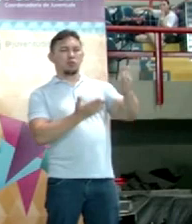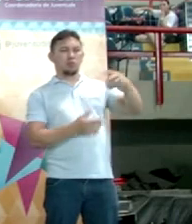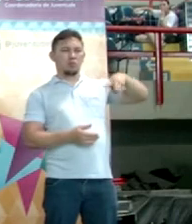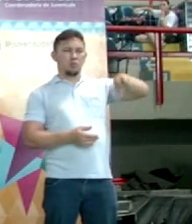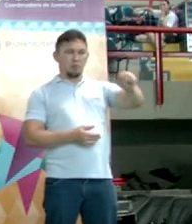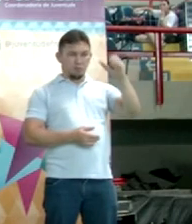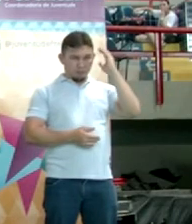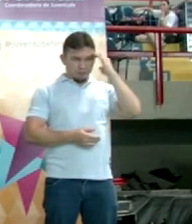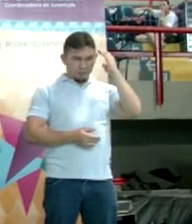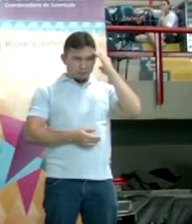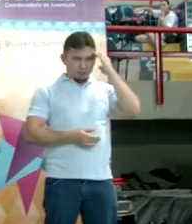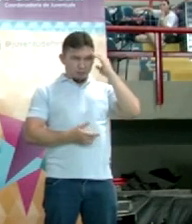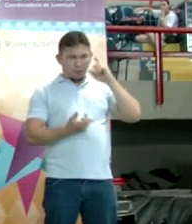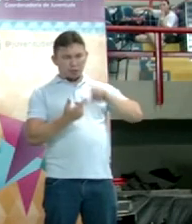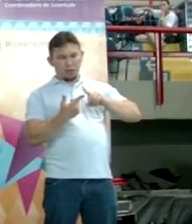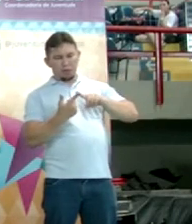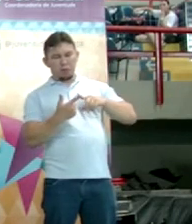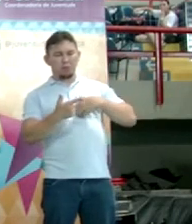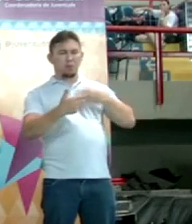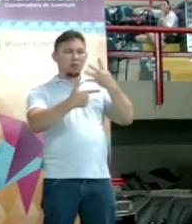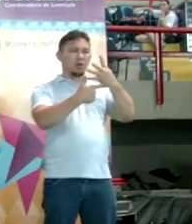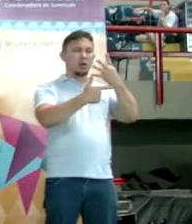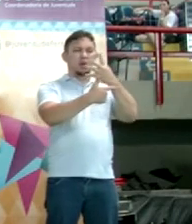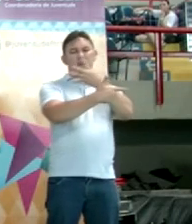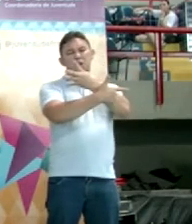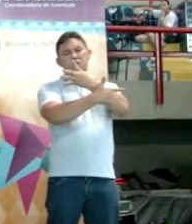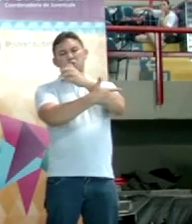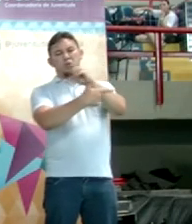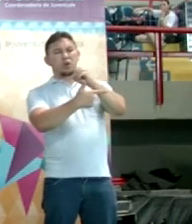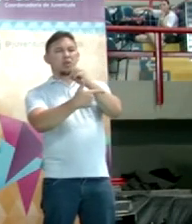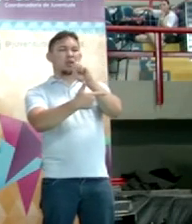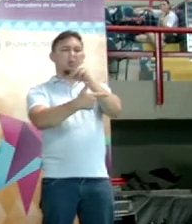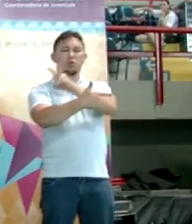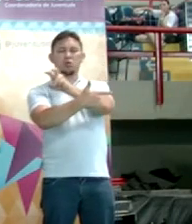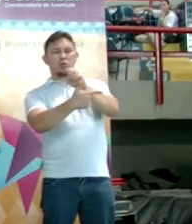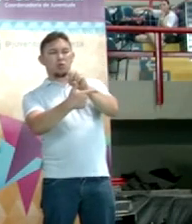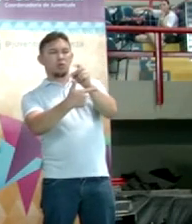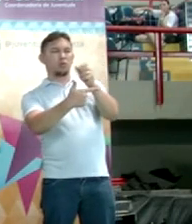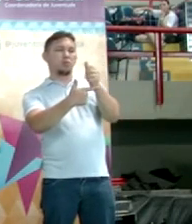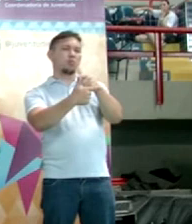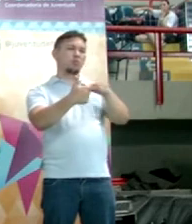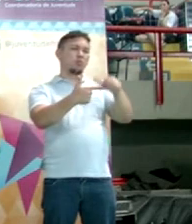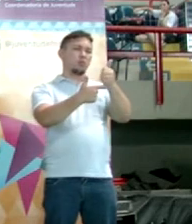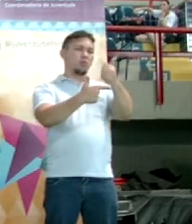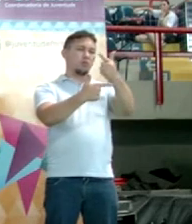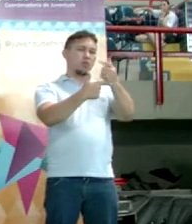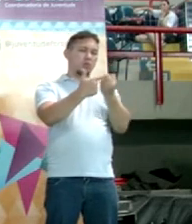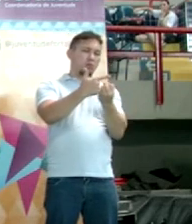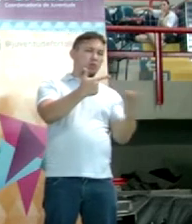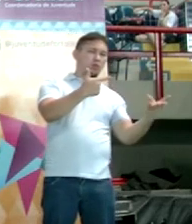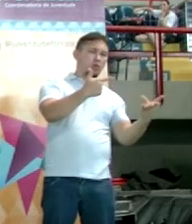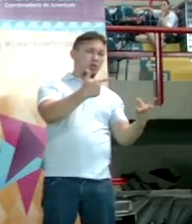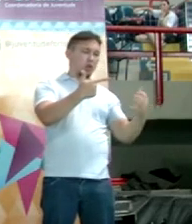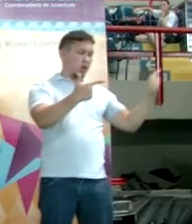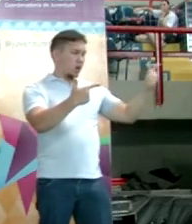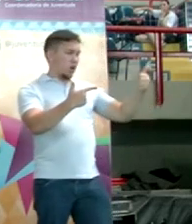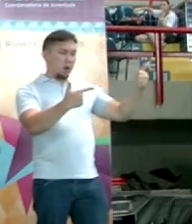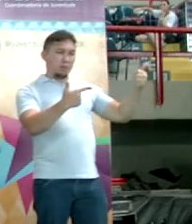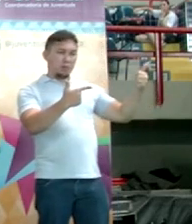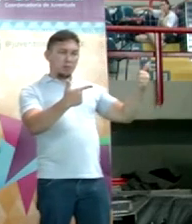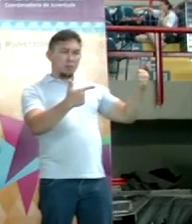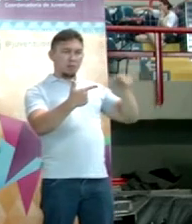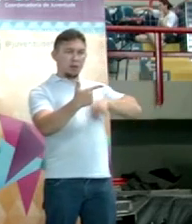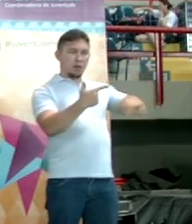6, daria algo em torno de 43 anos, mais ou menos. Então você pega esse valor de 11 anos e soma